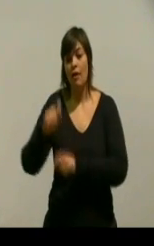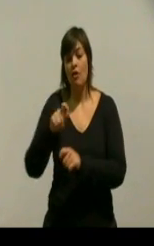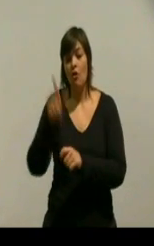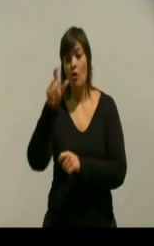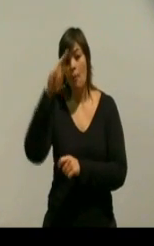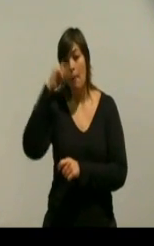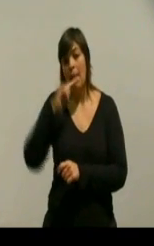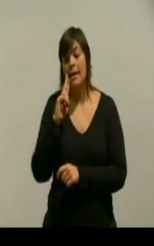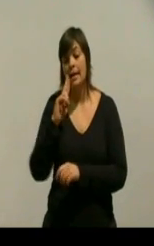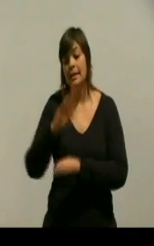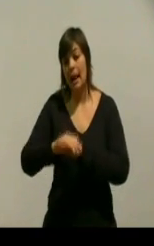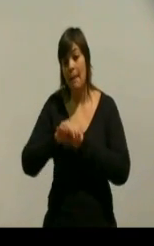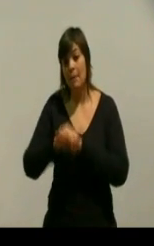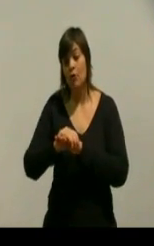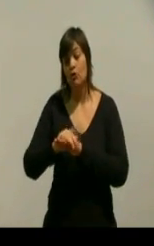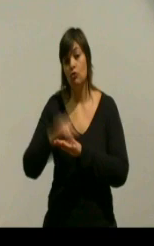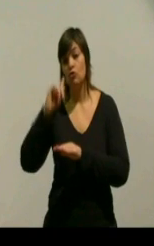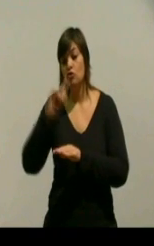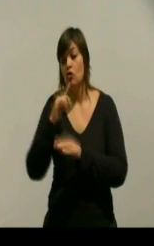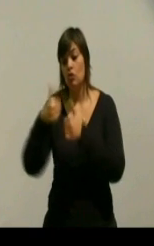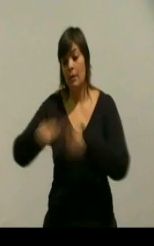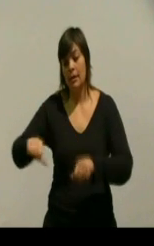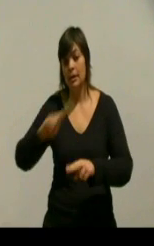de Padres y Amigos del Sordo de Albacete, llamada ASPAS.